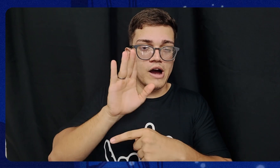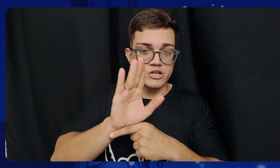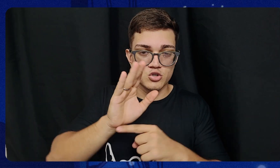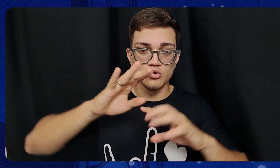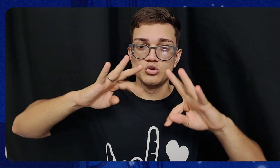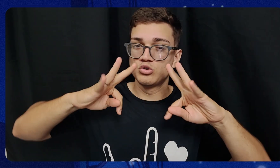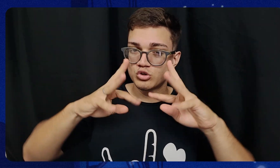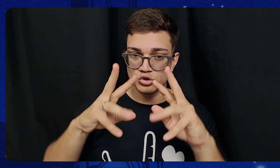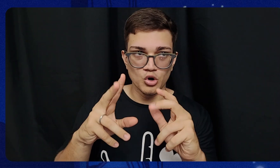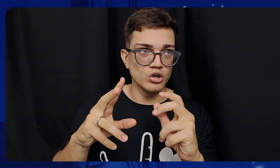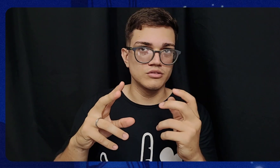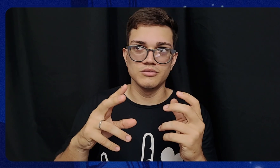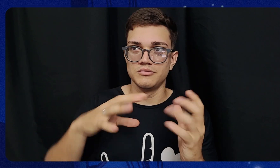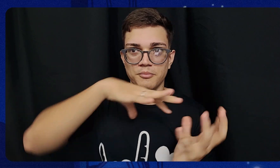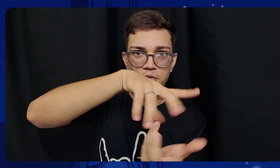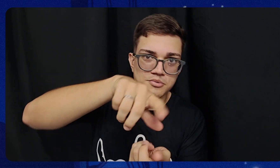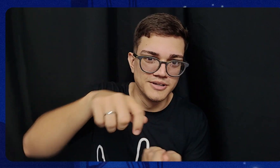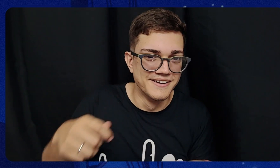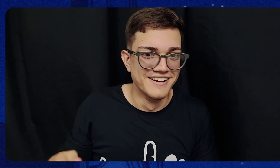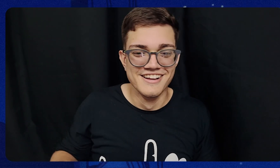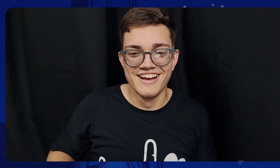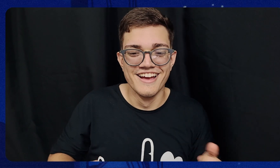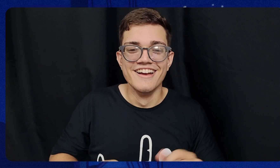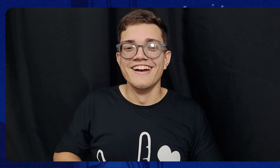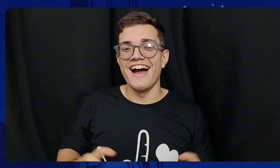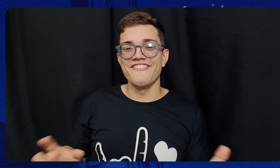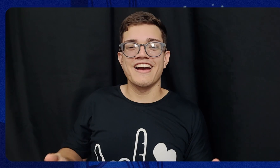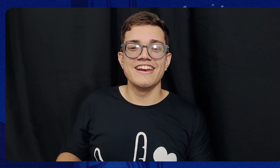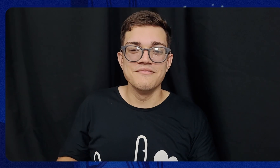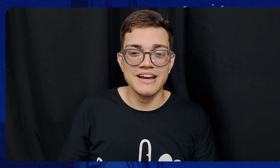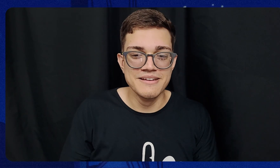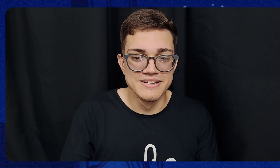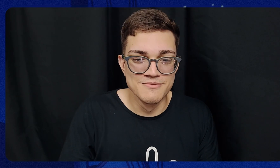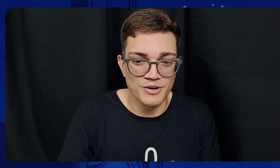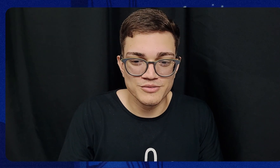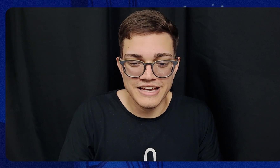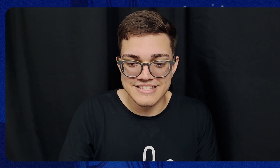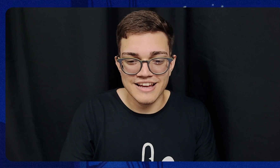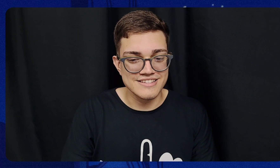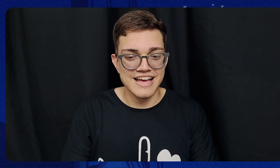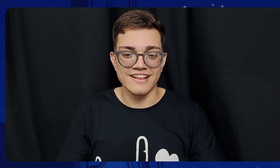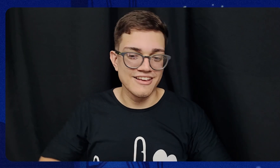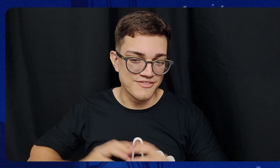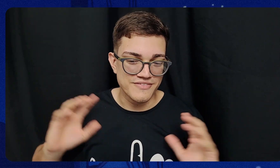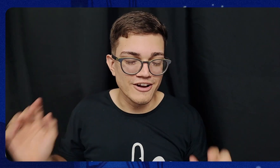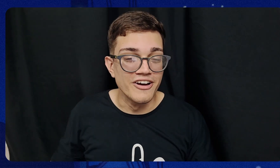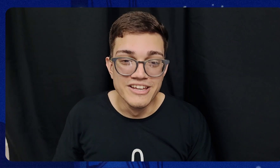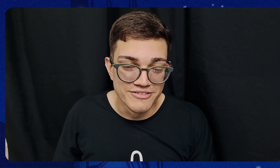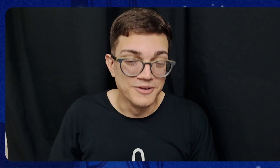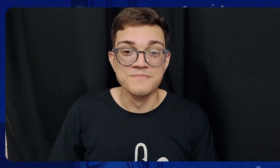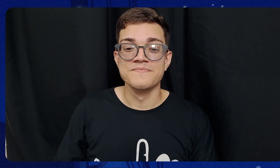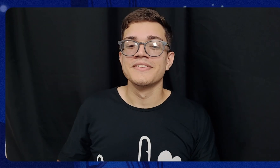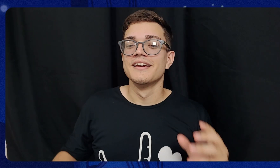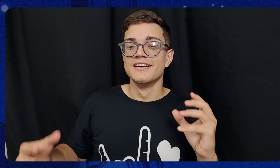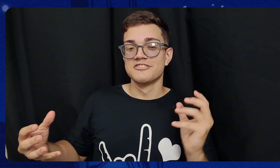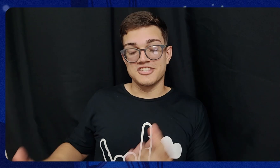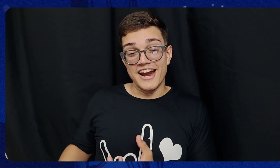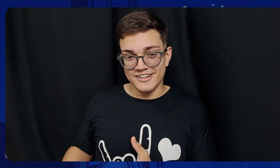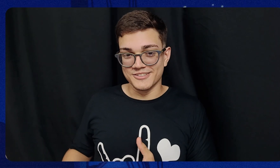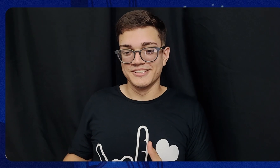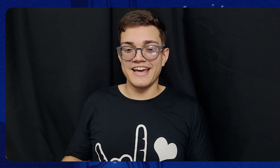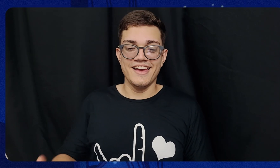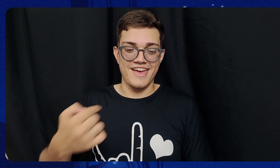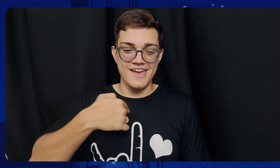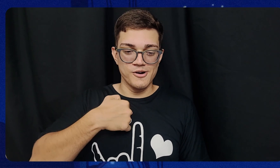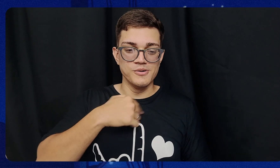eu ajudo todo mundo. Aí ficaria uma Libras, um português sinalizado, enfim, ficaria horrível.